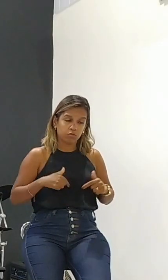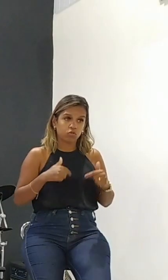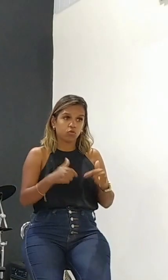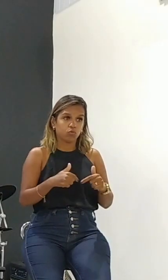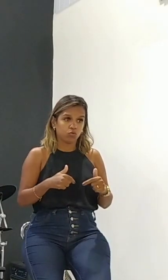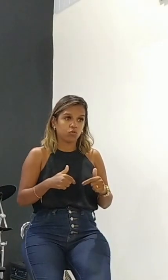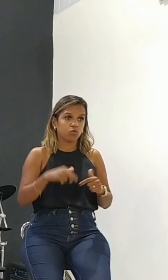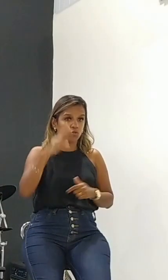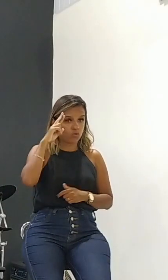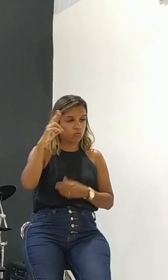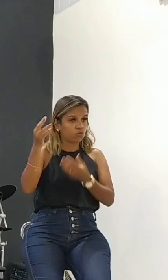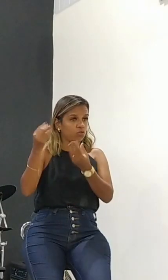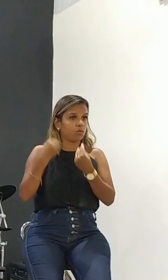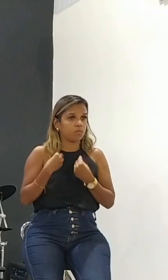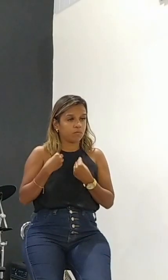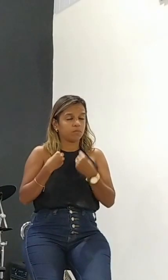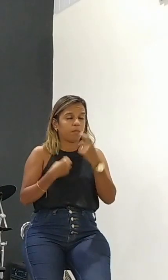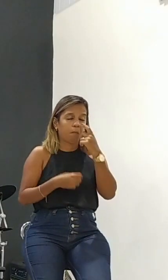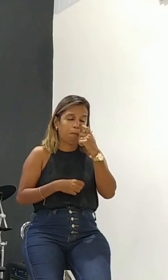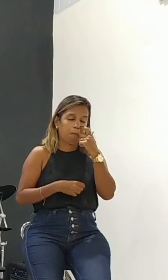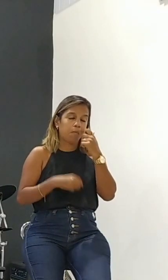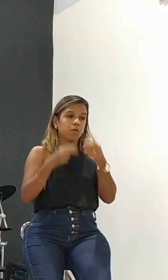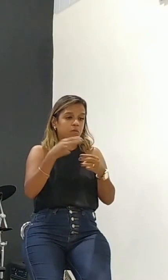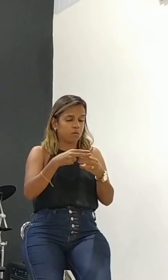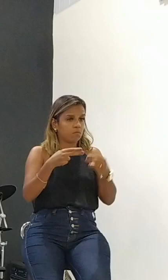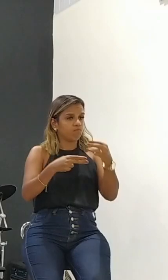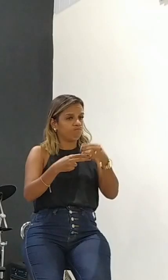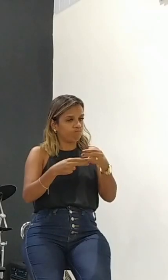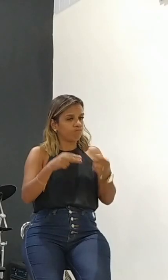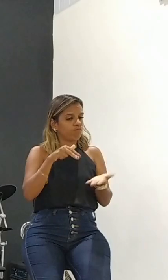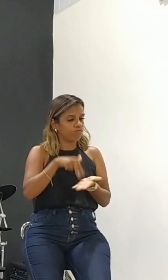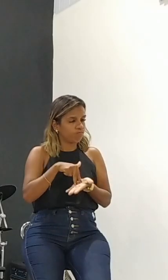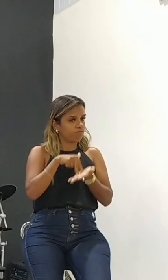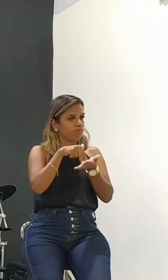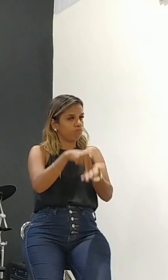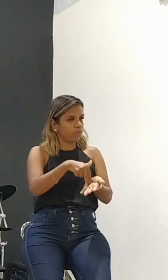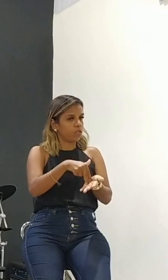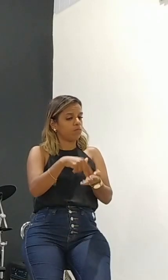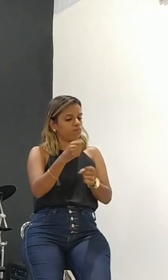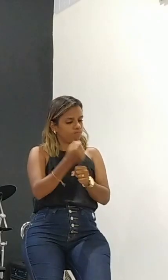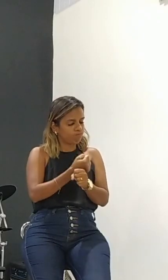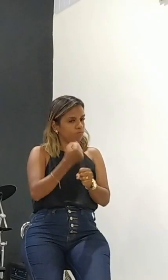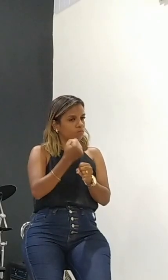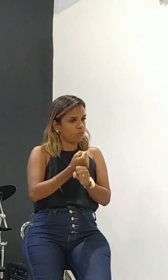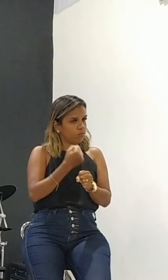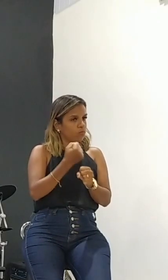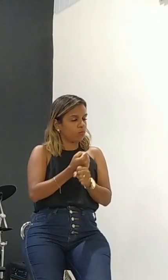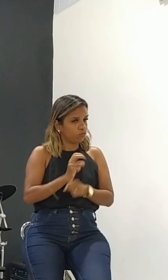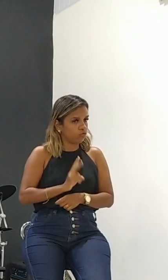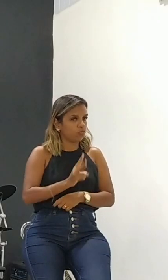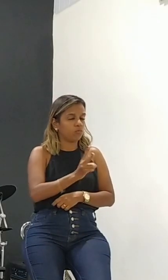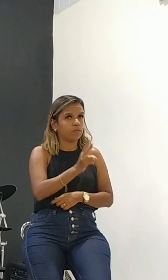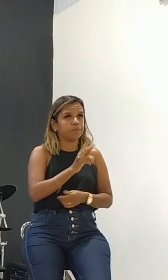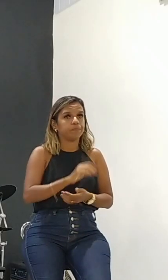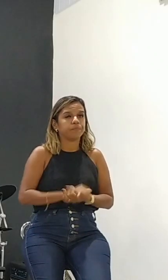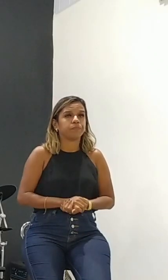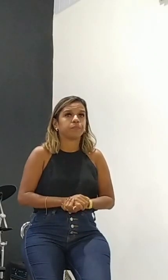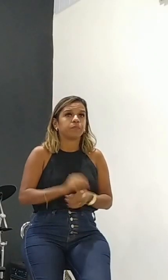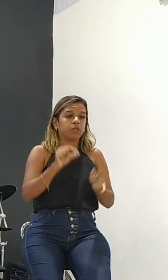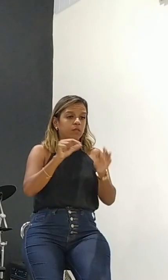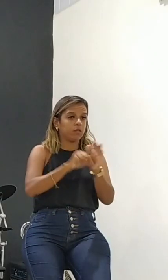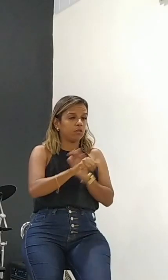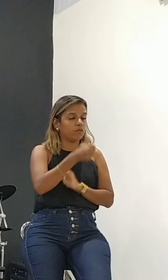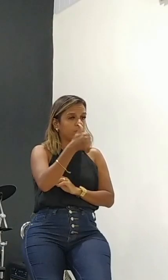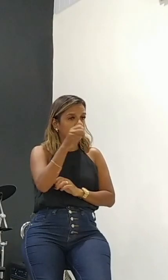nos colocou. Neemias não desceu, continuou aquela obra. E diz no versículo de número 15 que